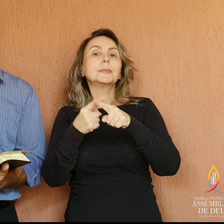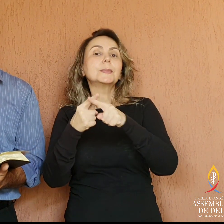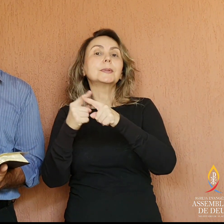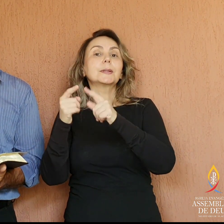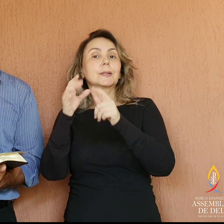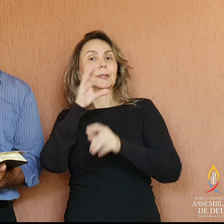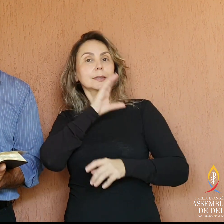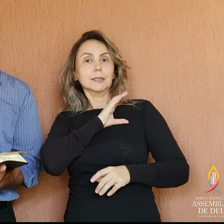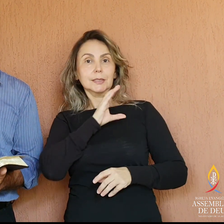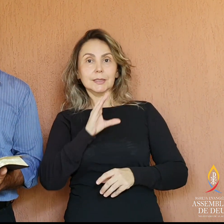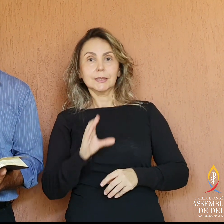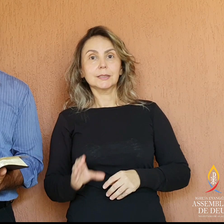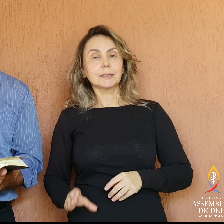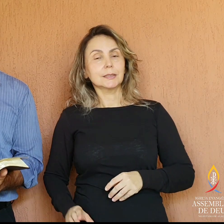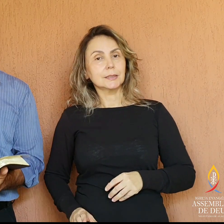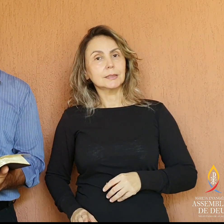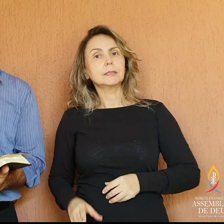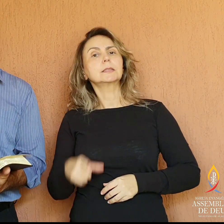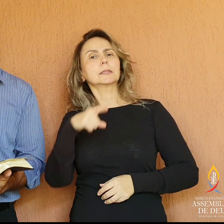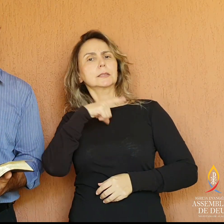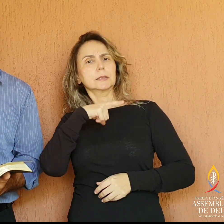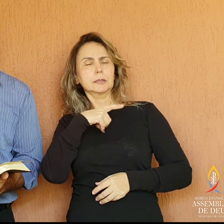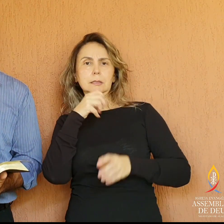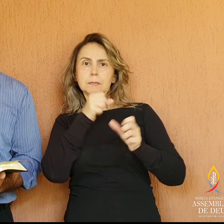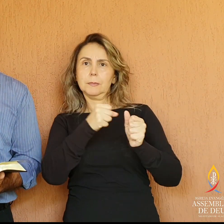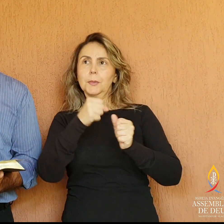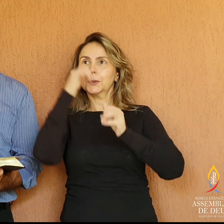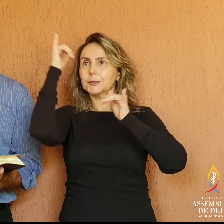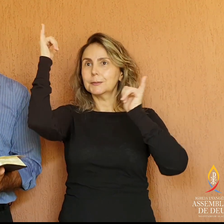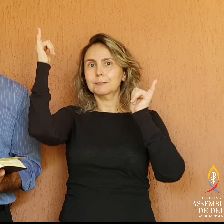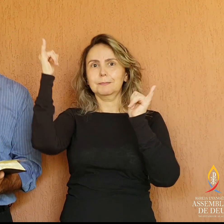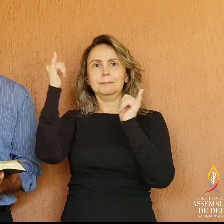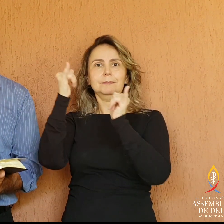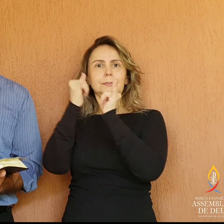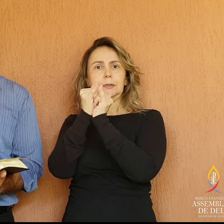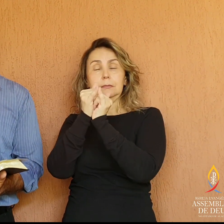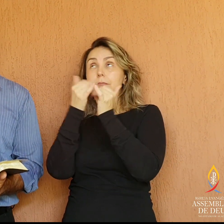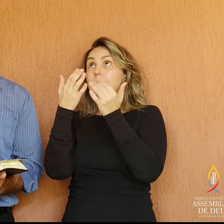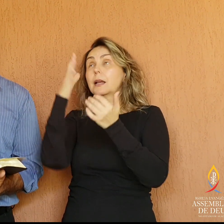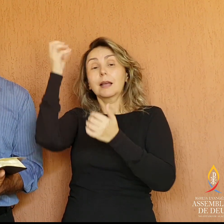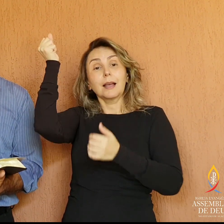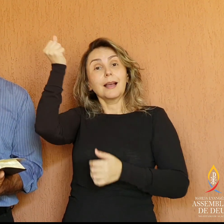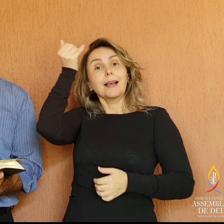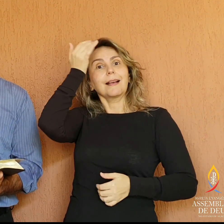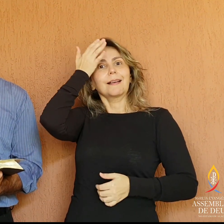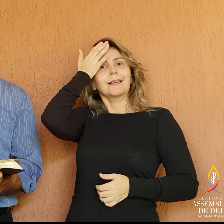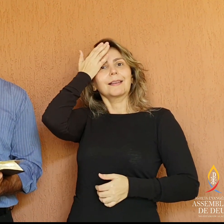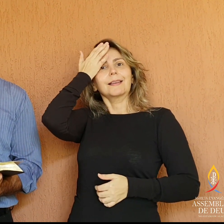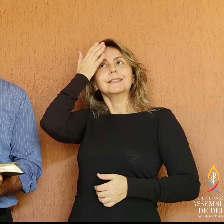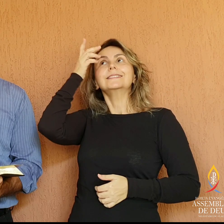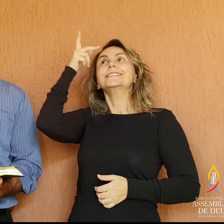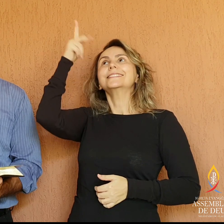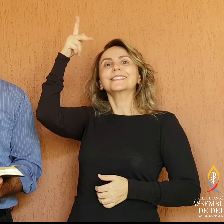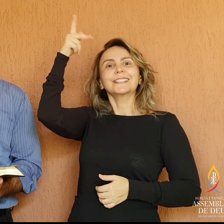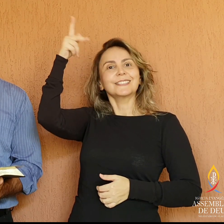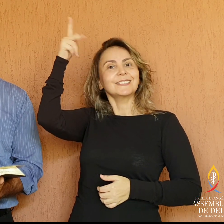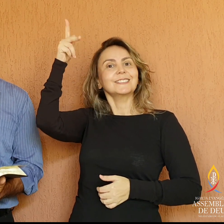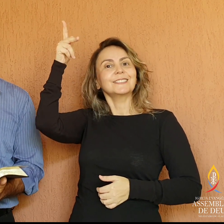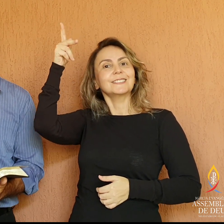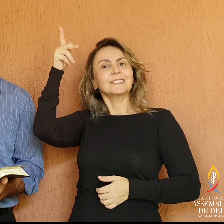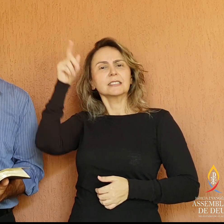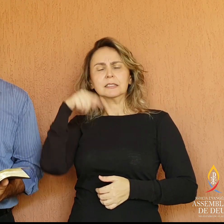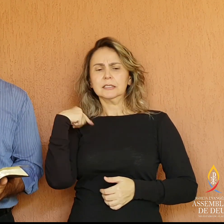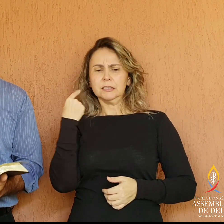Cristo, ele tem esse poder de perdoar. Então a graça dele, que é o favor imerecido, nós